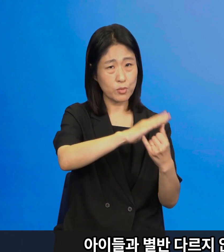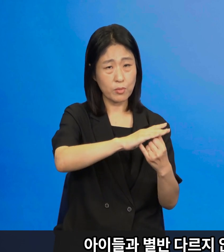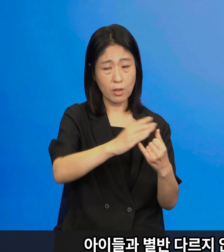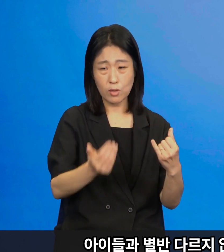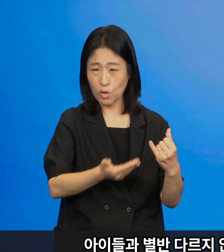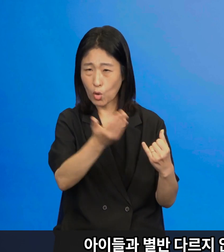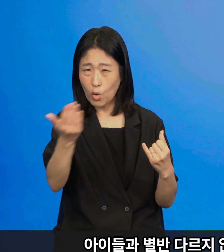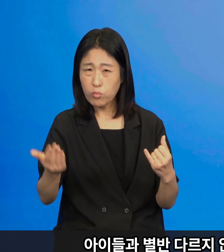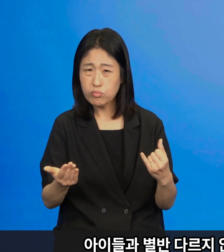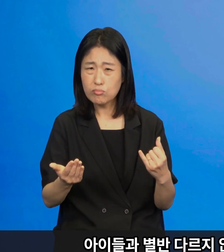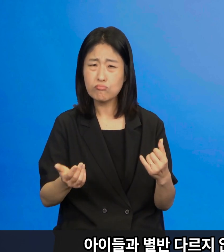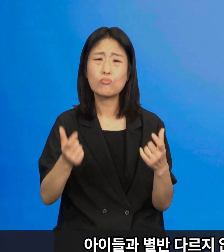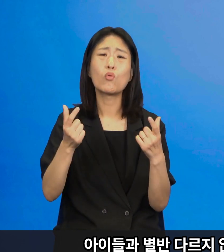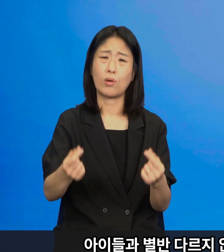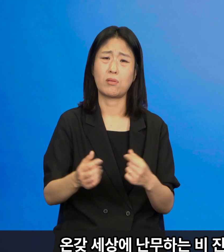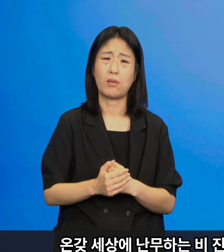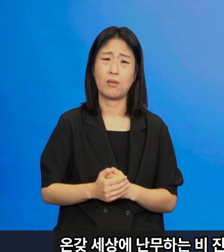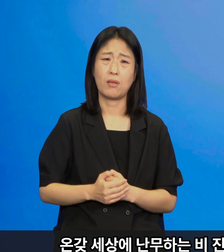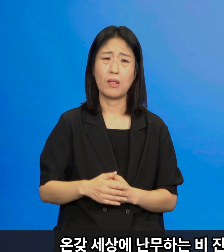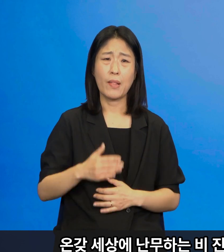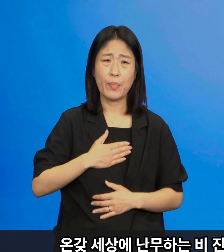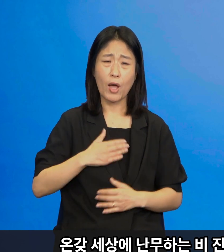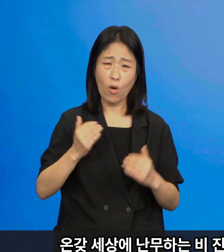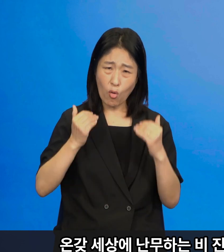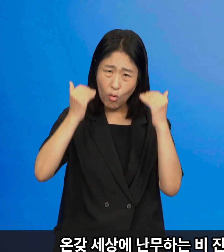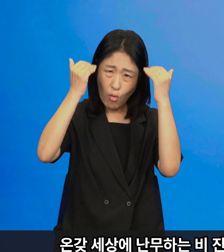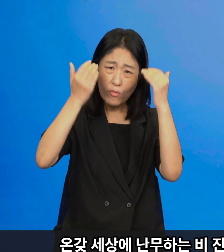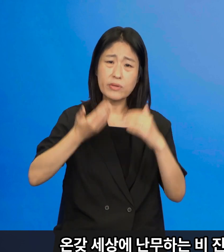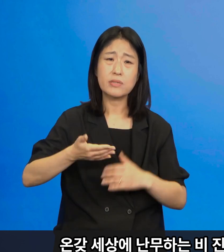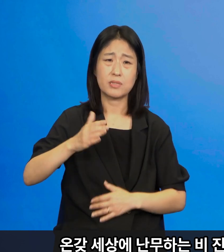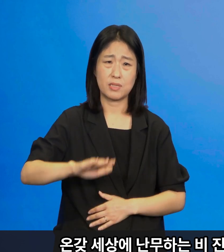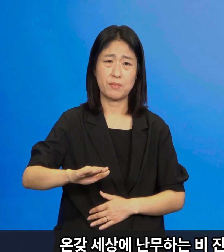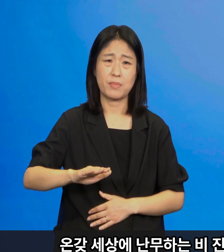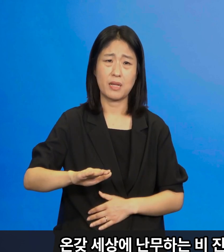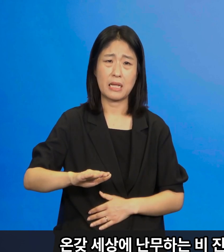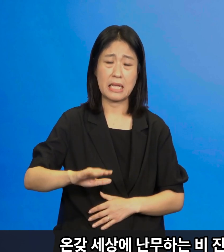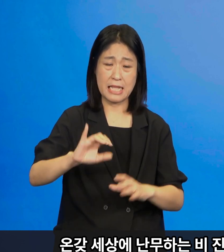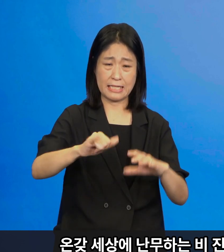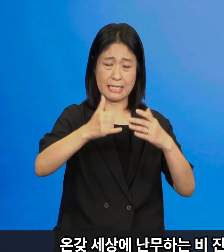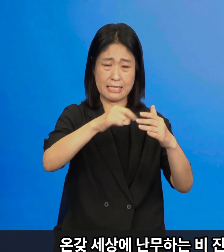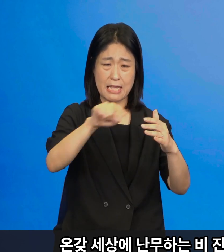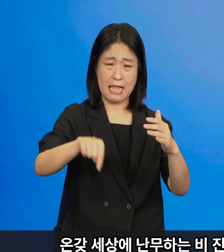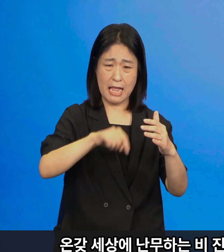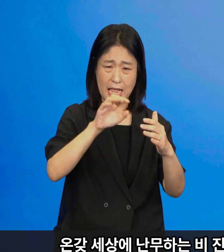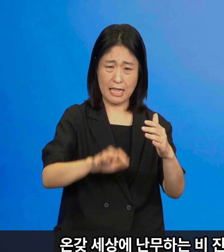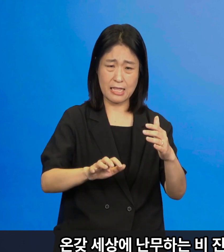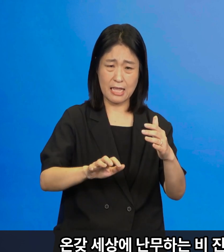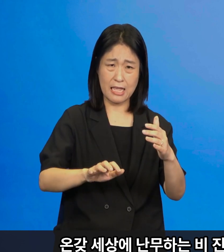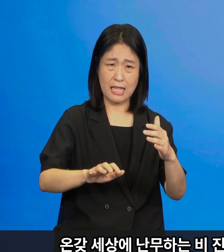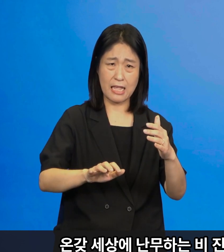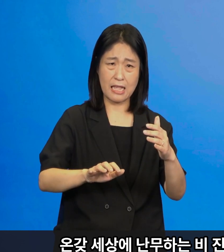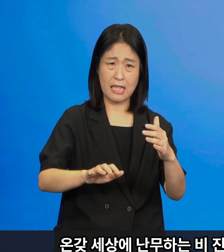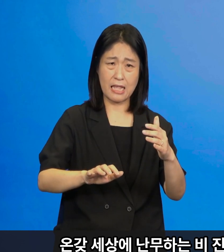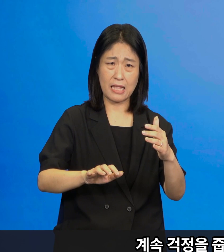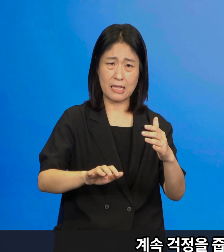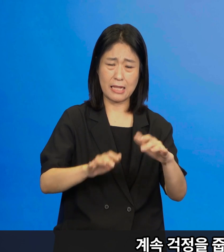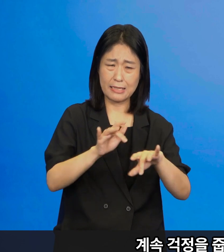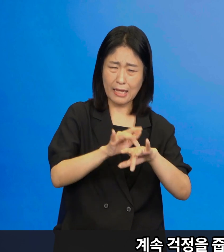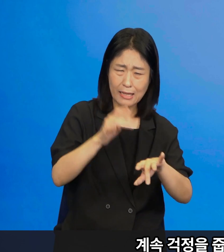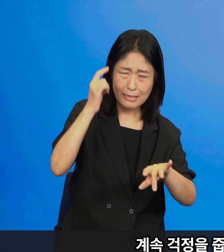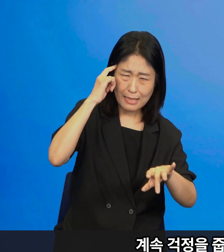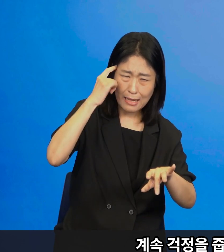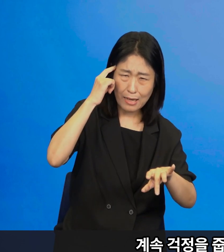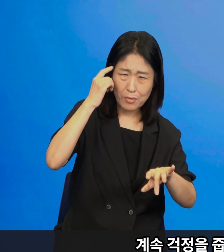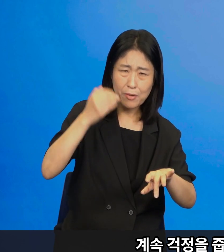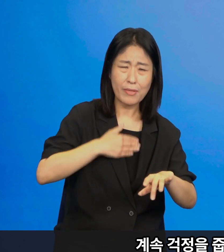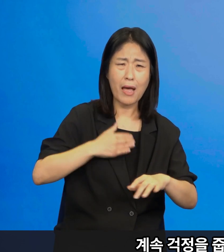왜요? 어른이 되었지만 온갖 세상에 난무하는 비진리들이 우리를 무너뜨리거든요. 계속